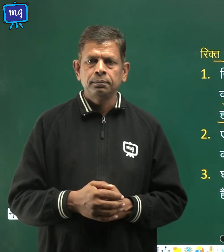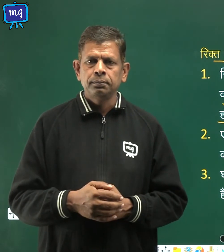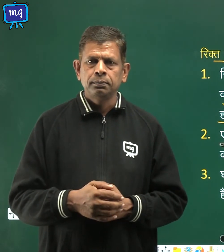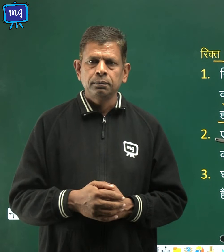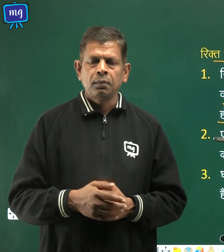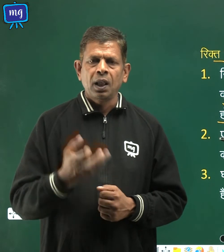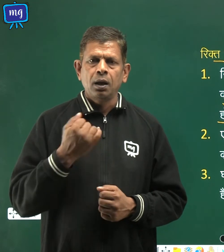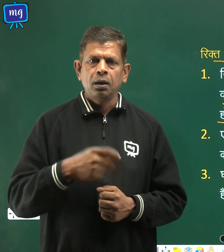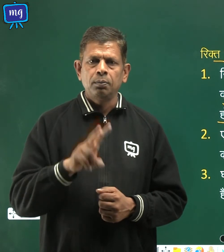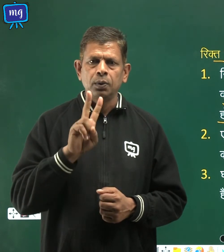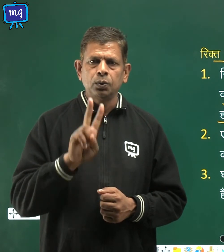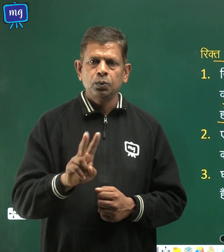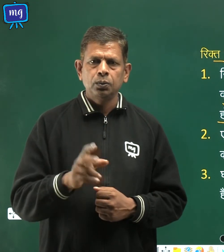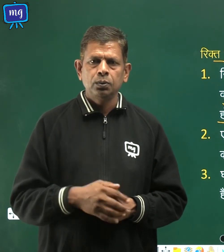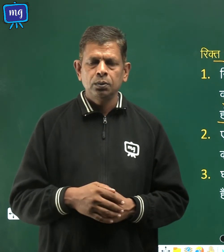नंबर 2,